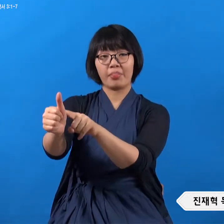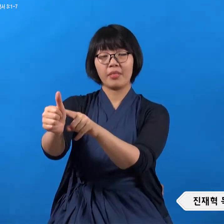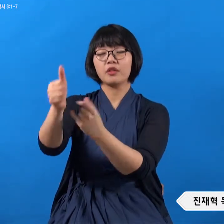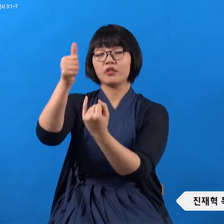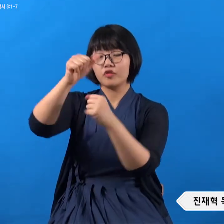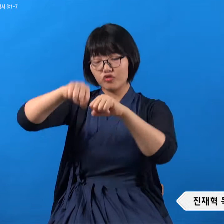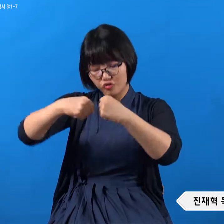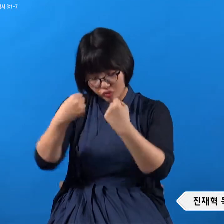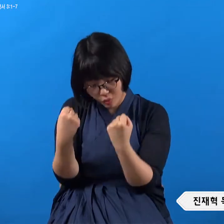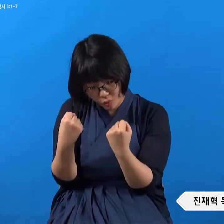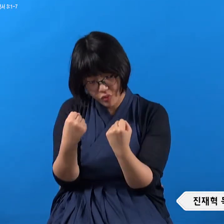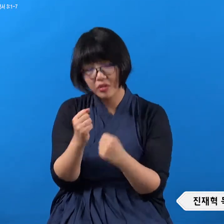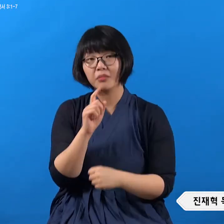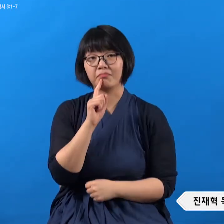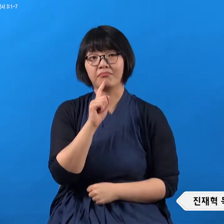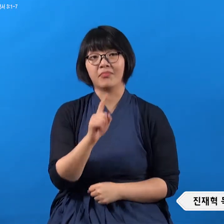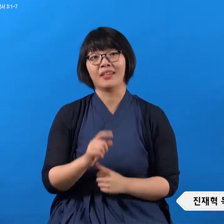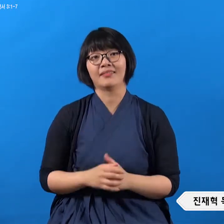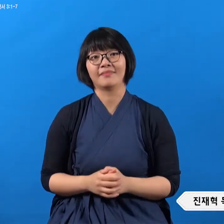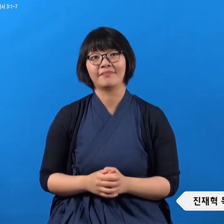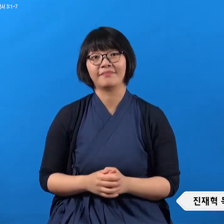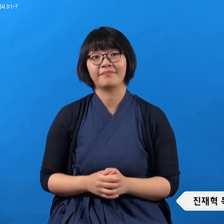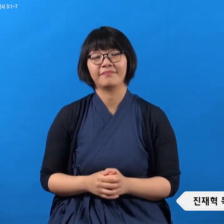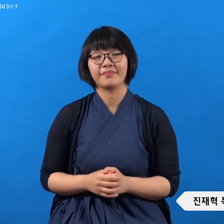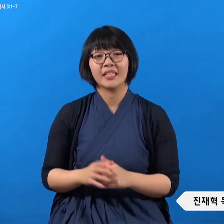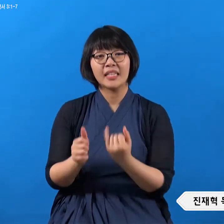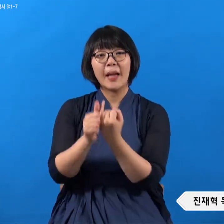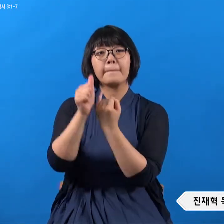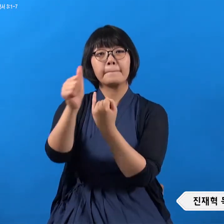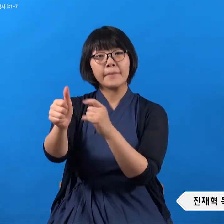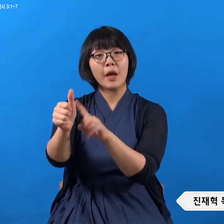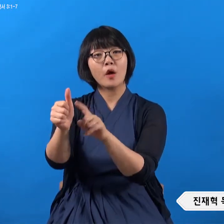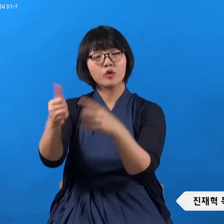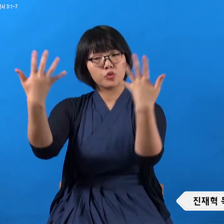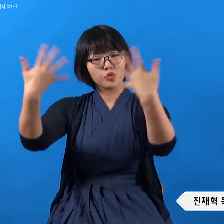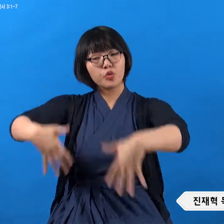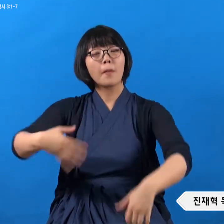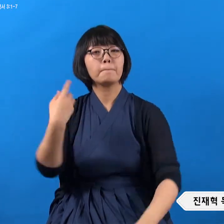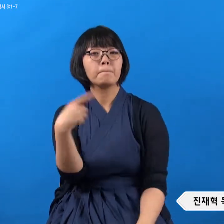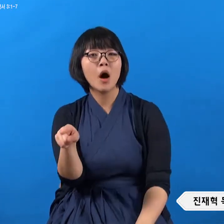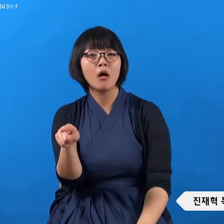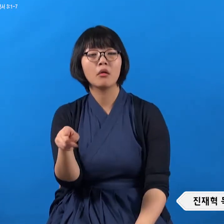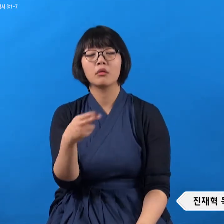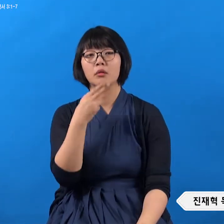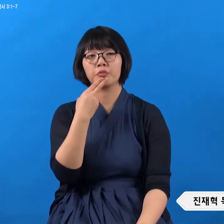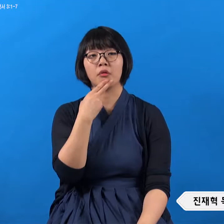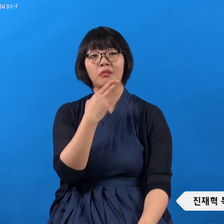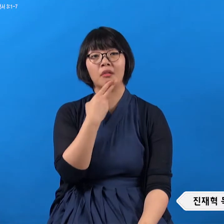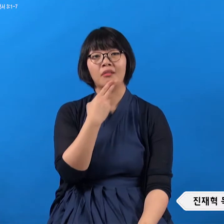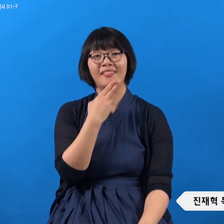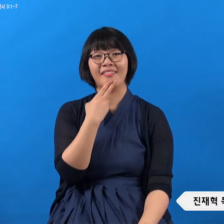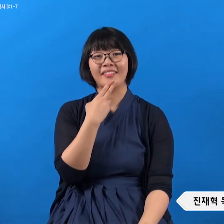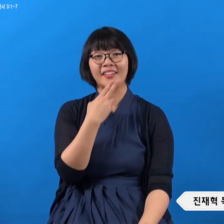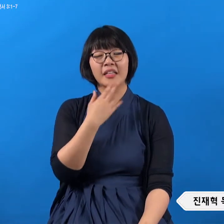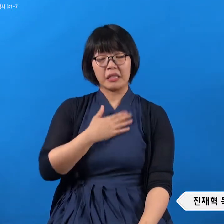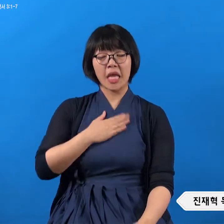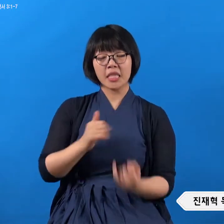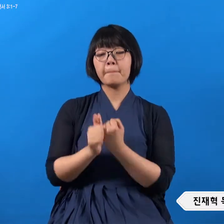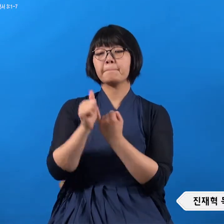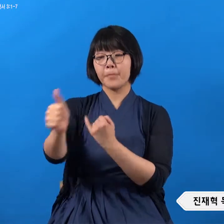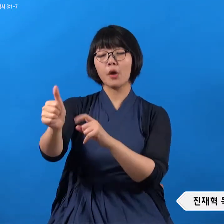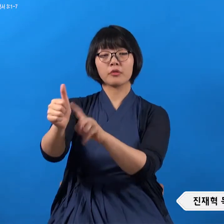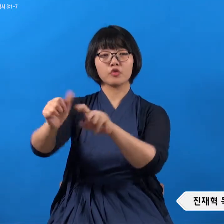대해서 무엇이라고 성경은 말하고 있지 않습니다. 어떤 남편에게만이라고 말하지 않습니다.